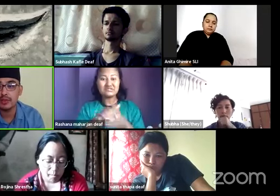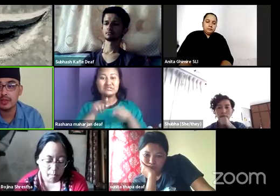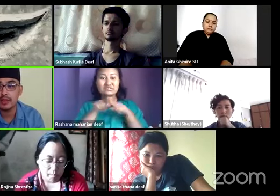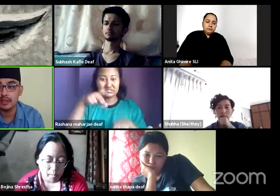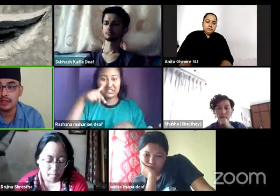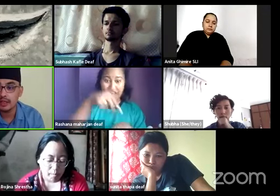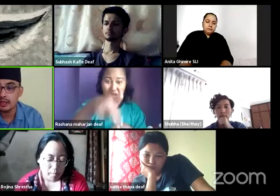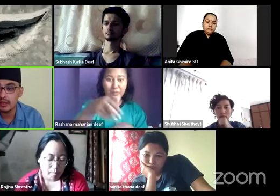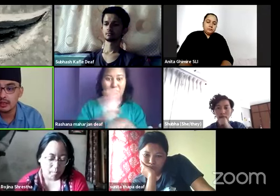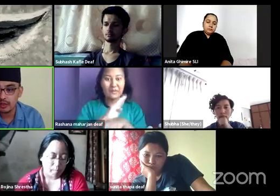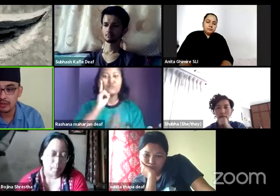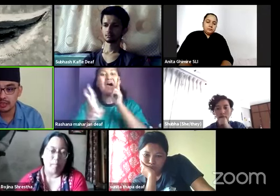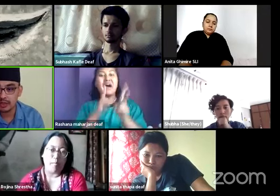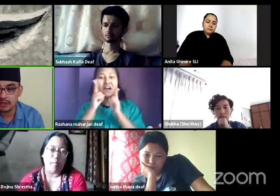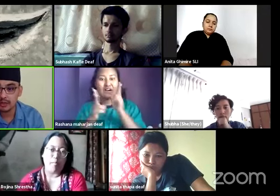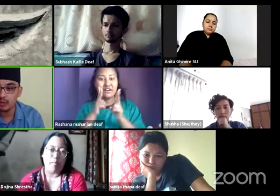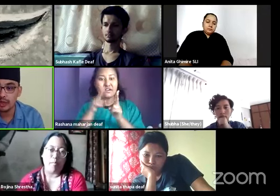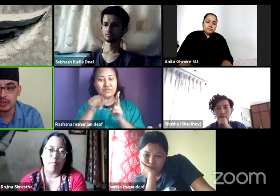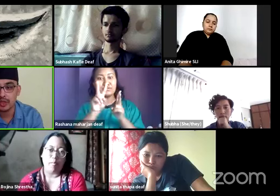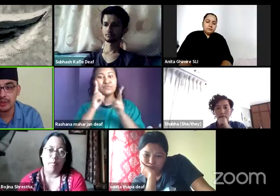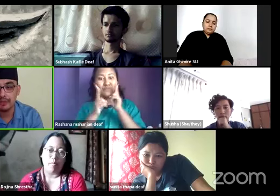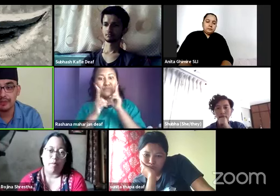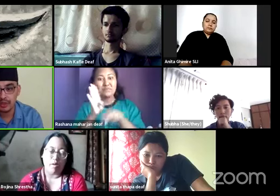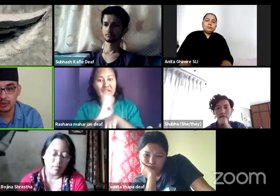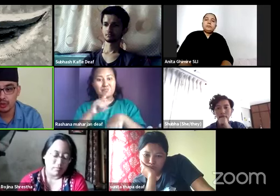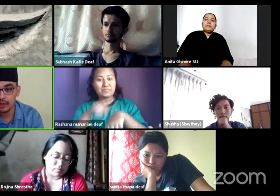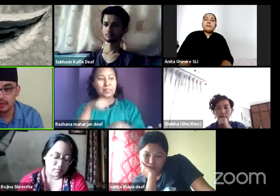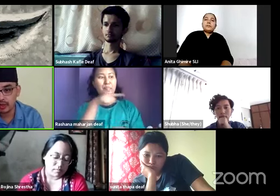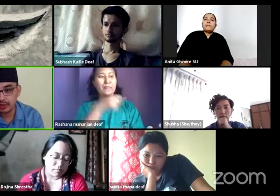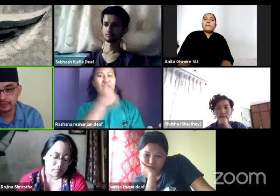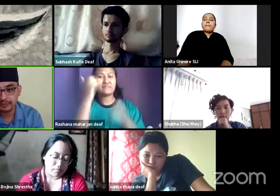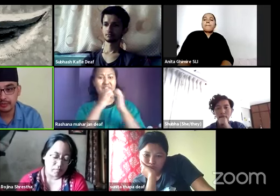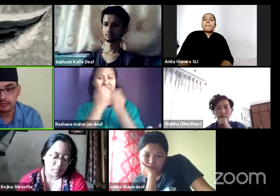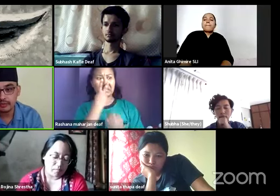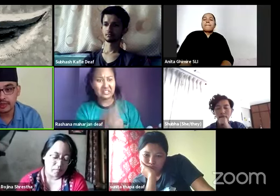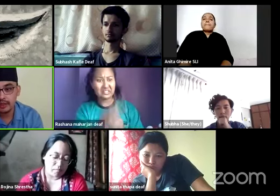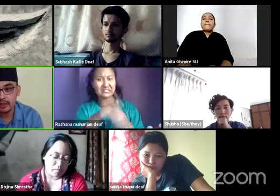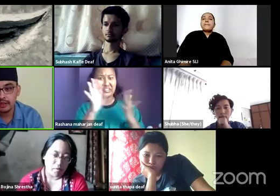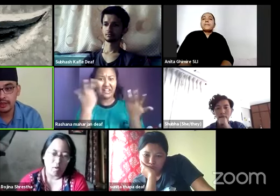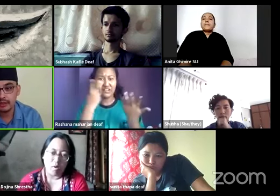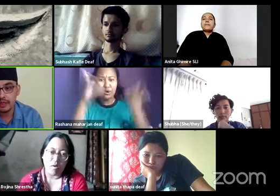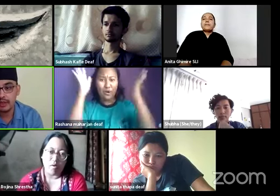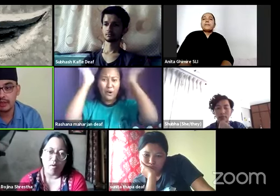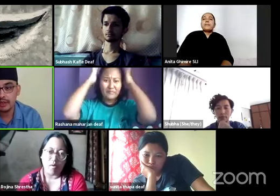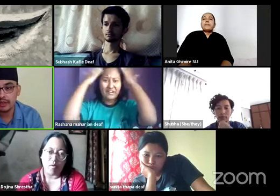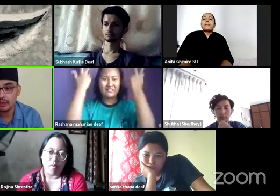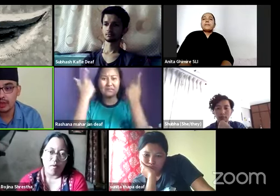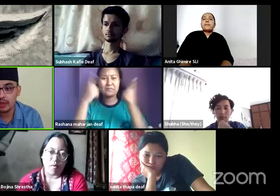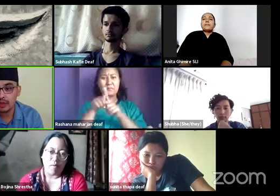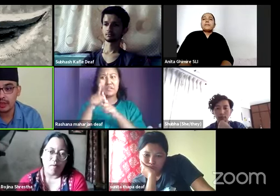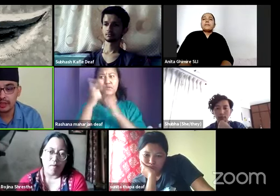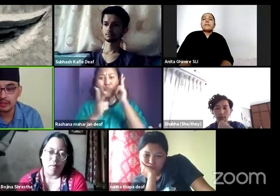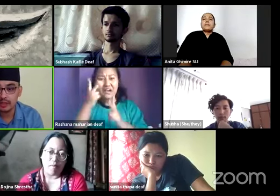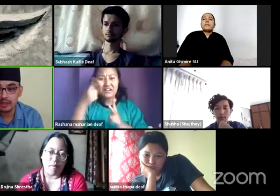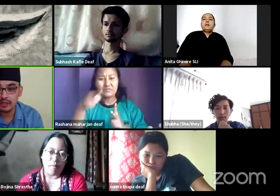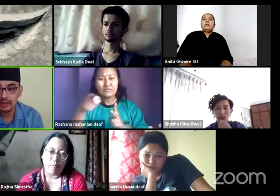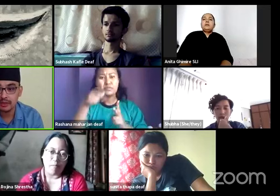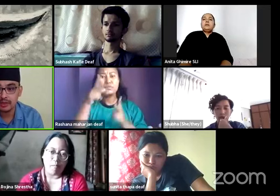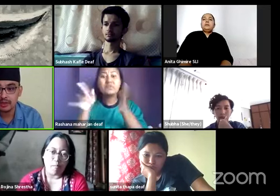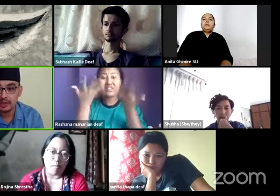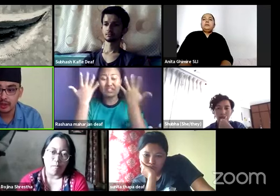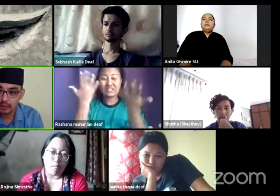भन्ने कुराहरू चाहिँ अलिकति जन्मासमा अझै पनि पुगेको छैन, त्यस्तो कुरा पनि छन्। त्यसै बेलामा अब त्यही कुरा हो, अलिकति हुन्छ